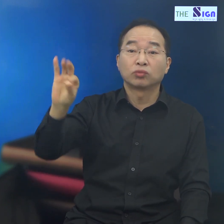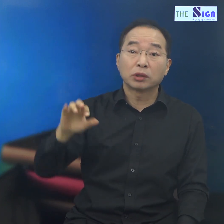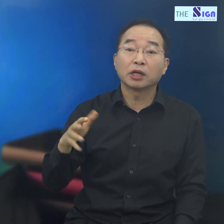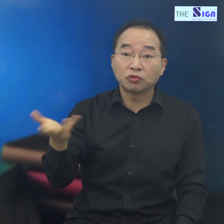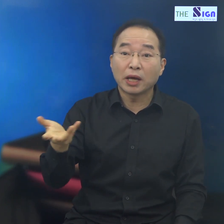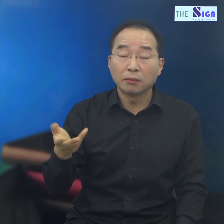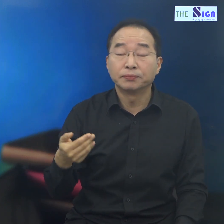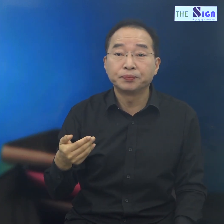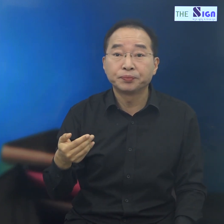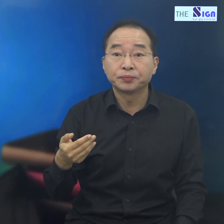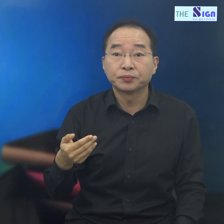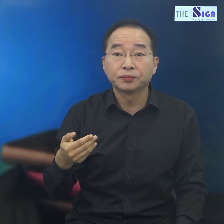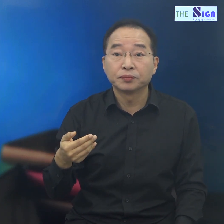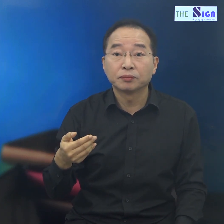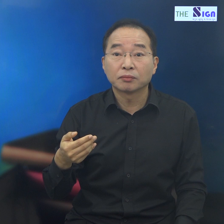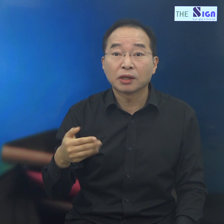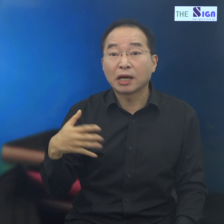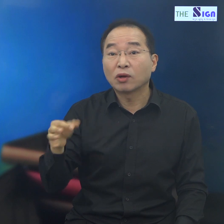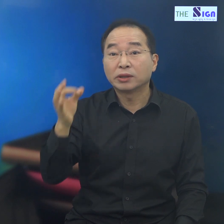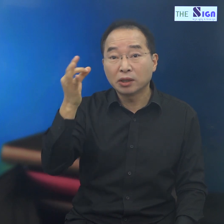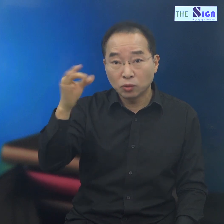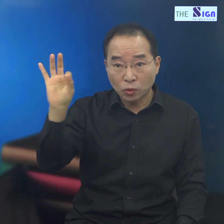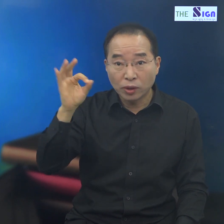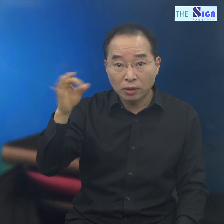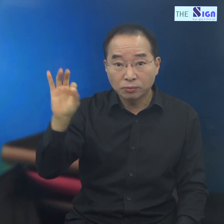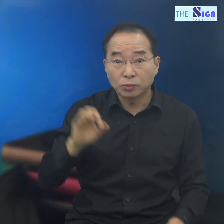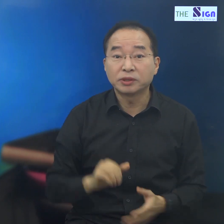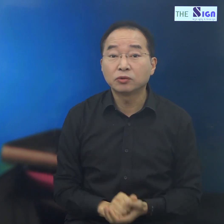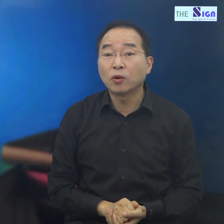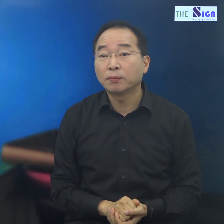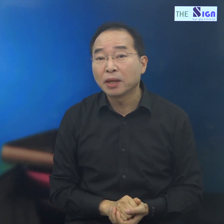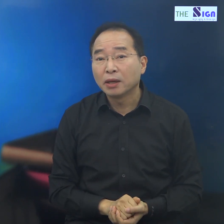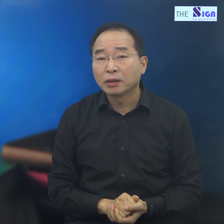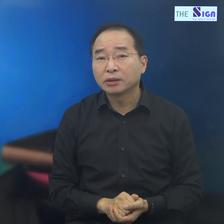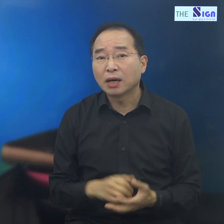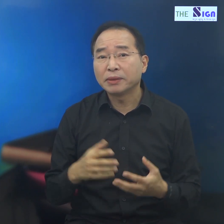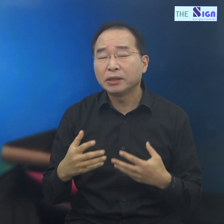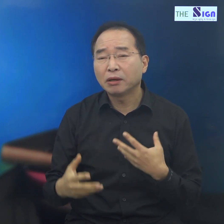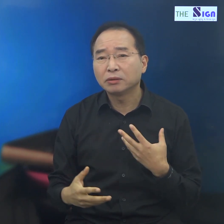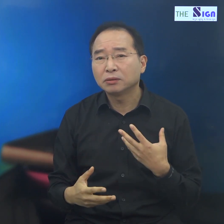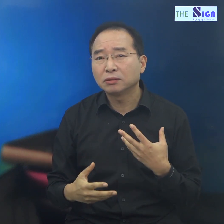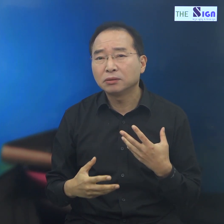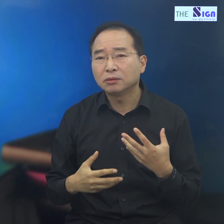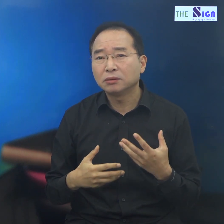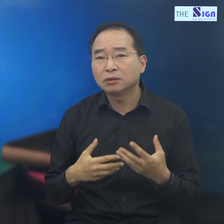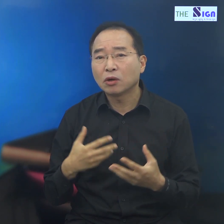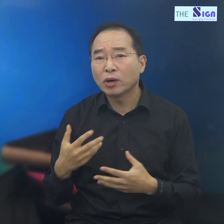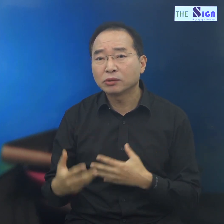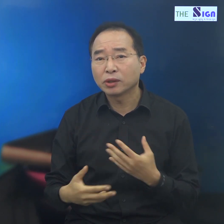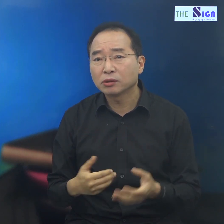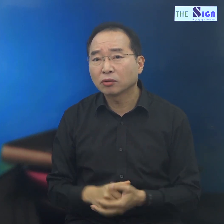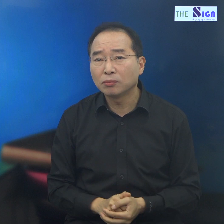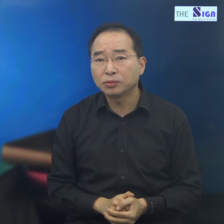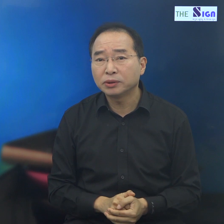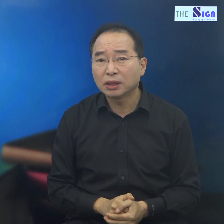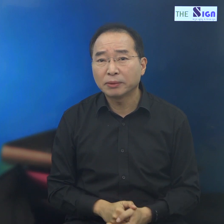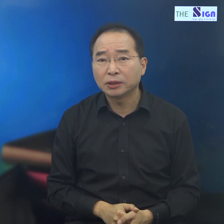그렇게 해도 돼 라고 할 땐 이런 개념 좀 쓰고, 그 다음에 이런 대화 속에서 어떤 부분이냐면은